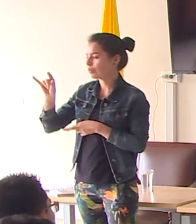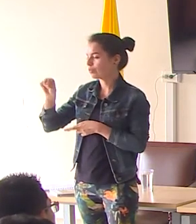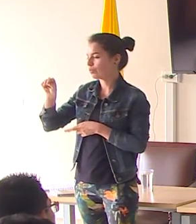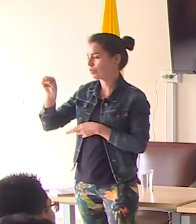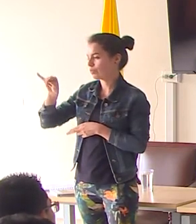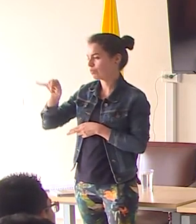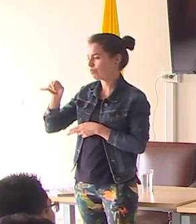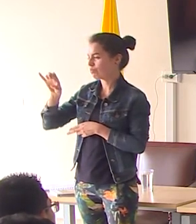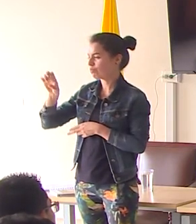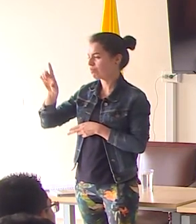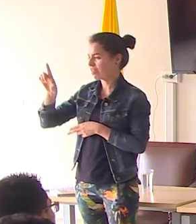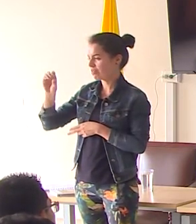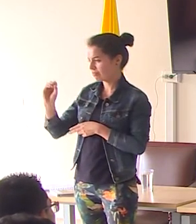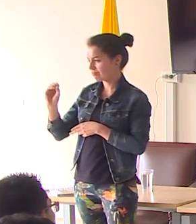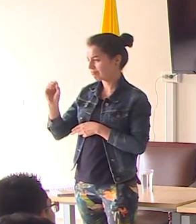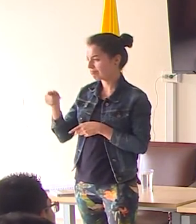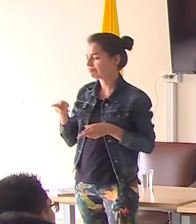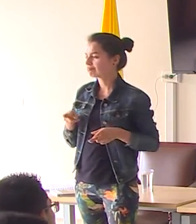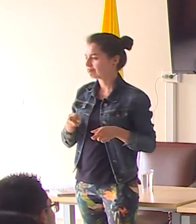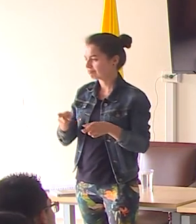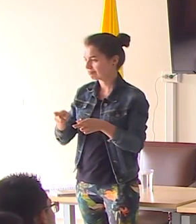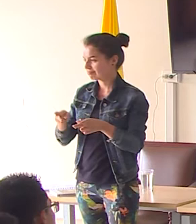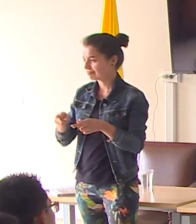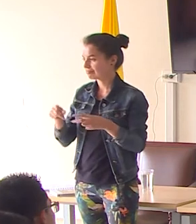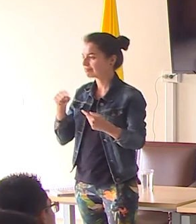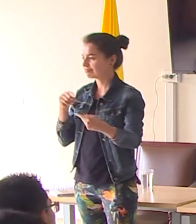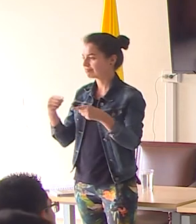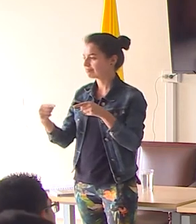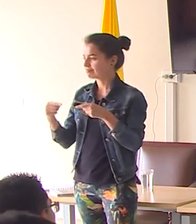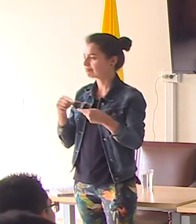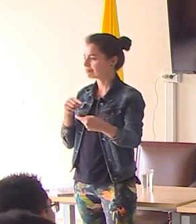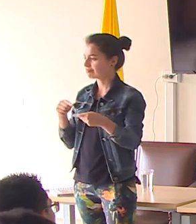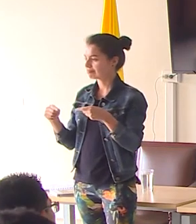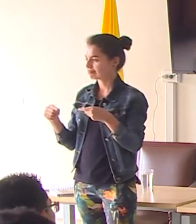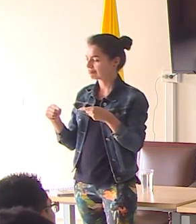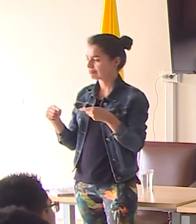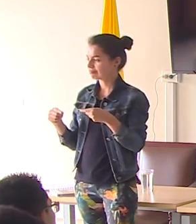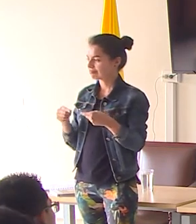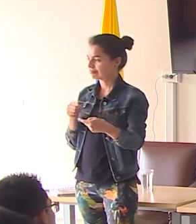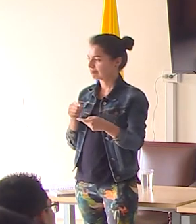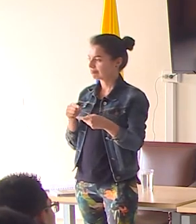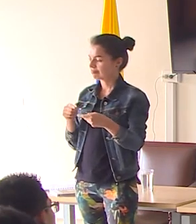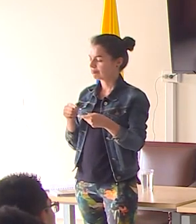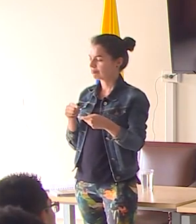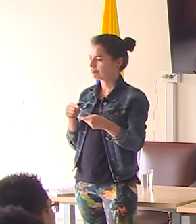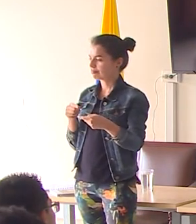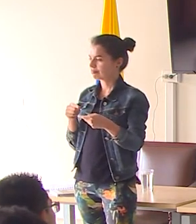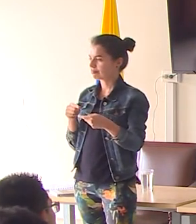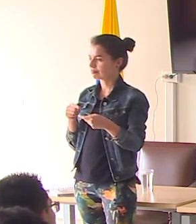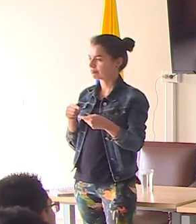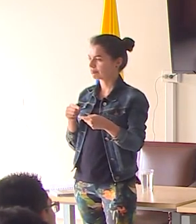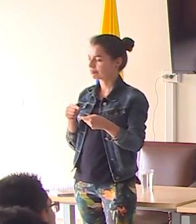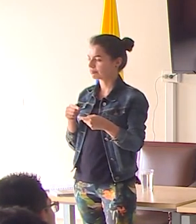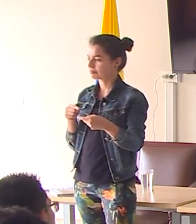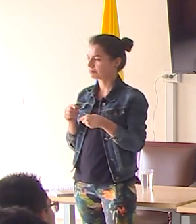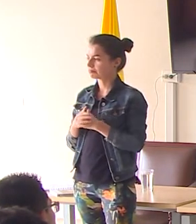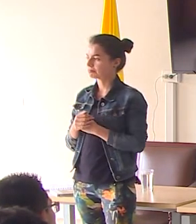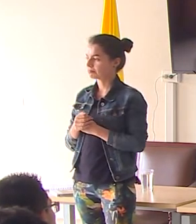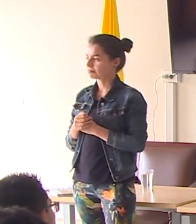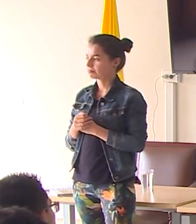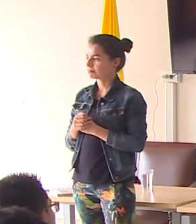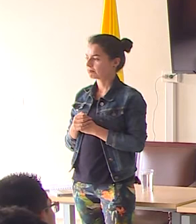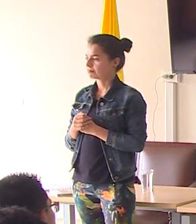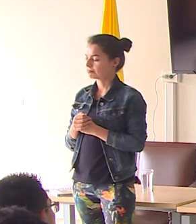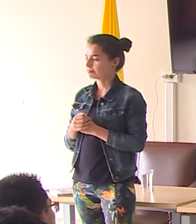históricamente desde que se inició el proceso de urbanización y que sigue siendo conflictiva en la actualidad vemos que históricamente la cuenca el río tunjuelo